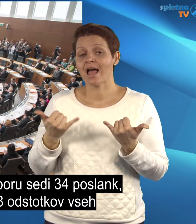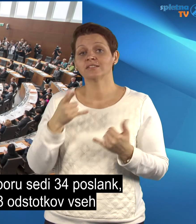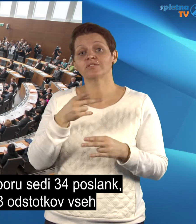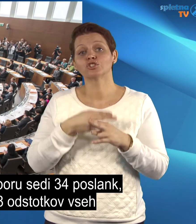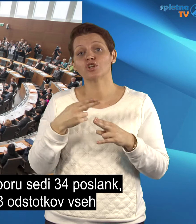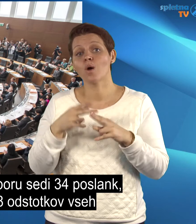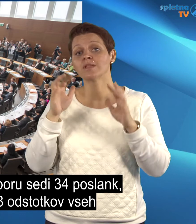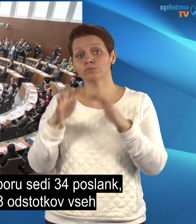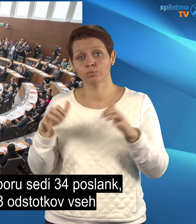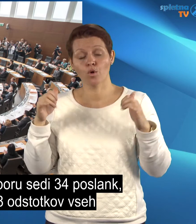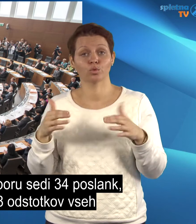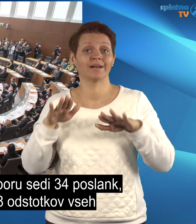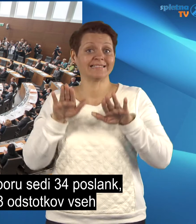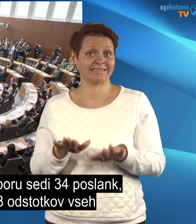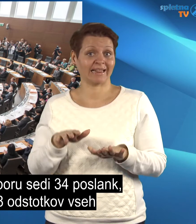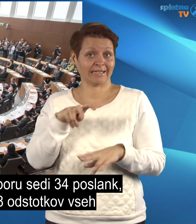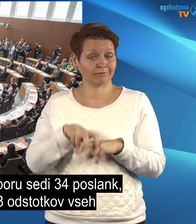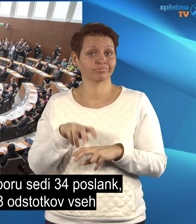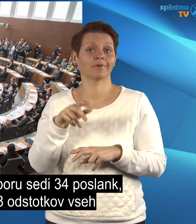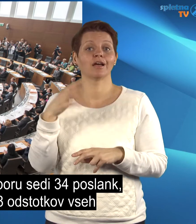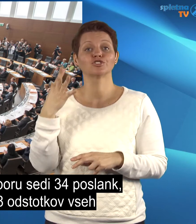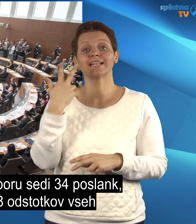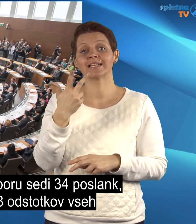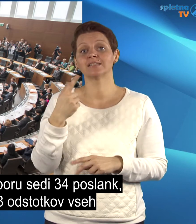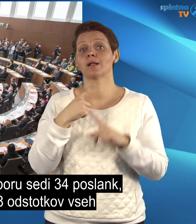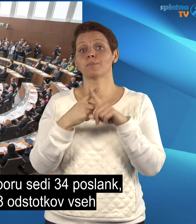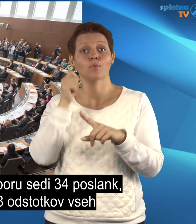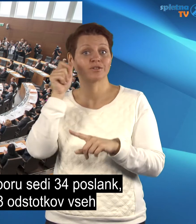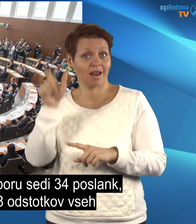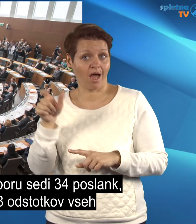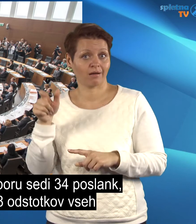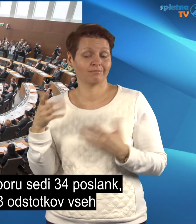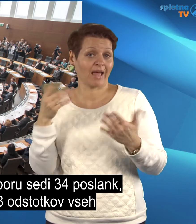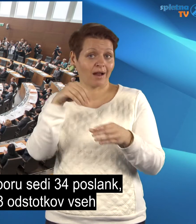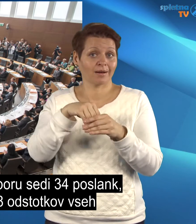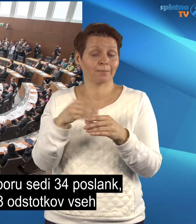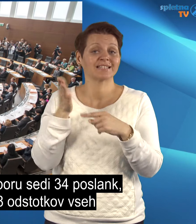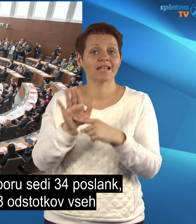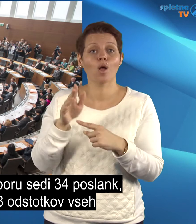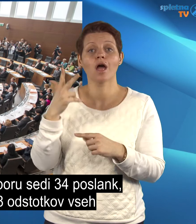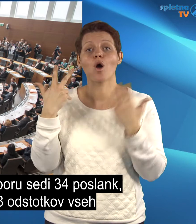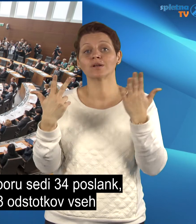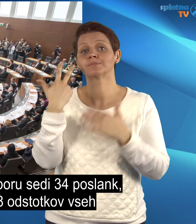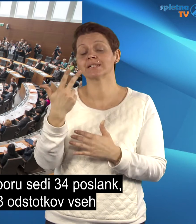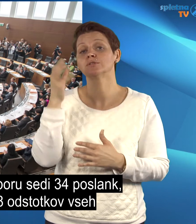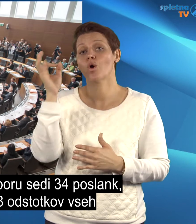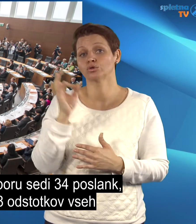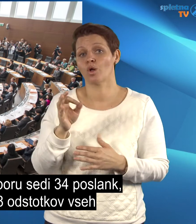Danes v državnem zboru sedi 34 poslank, kar predstavlja 38% vseh poslancev.